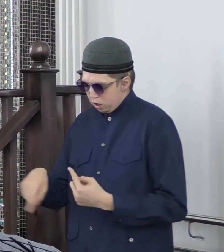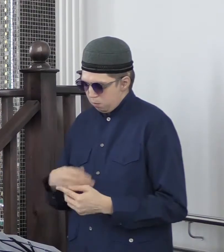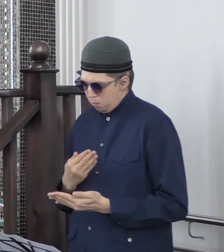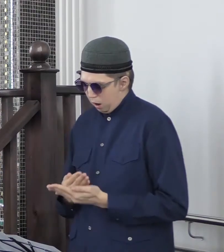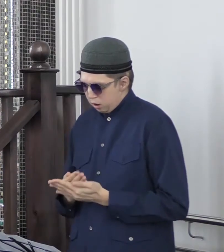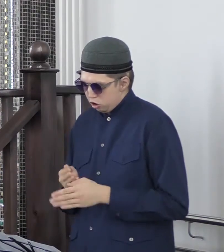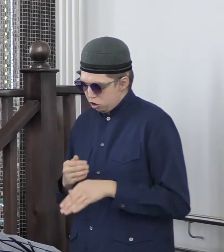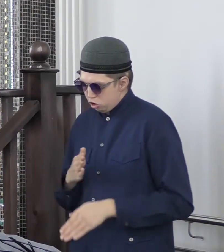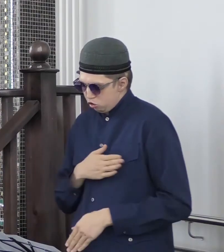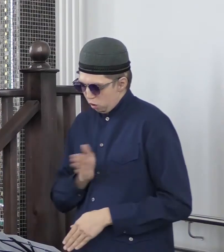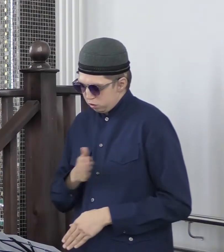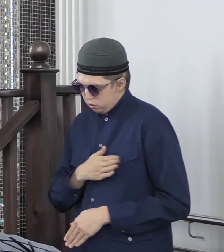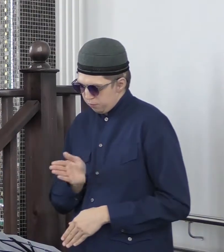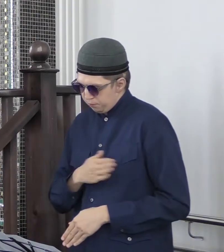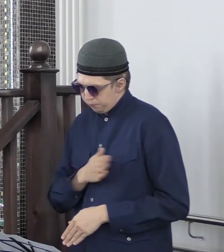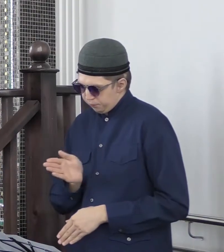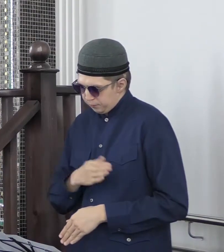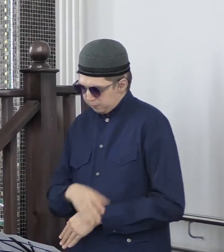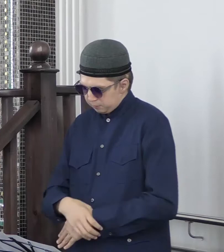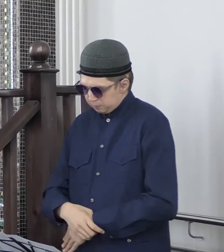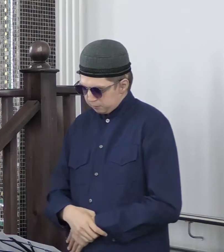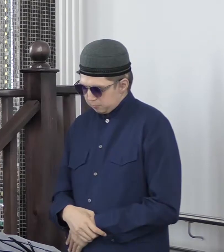anil muhtumun ya, bizim işlerden büyüyüşü.